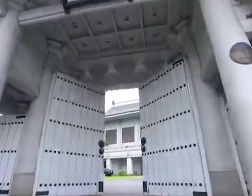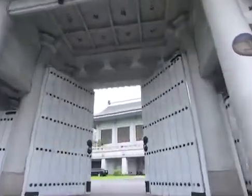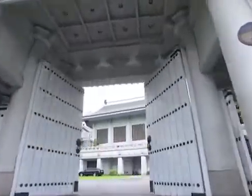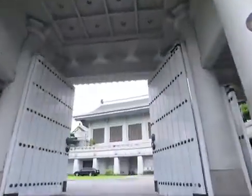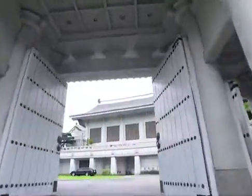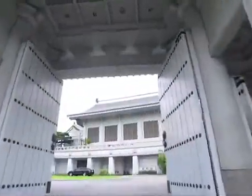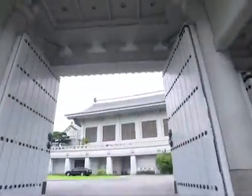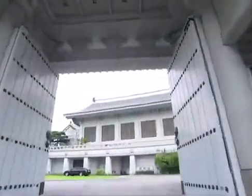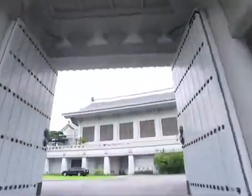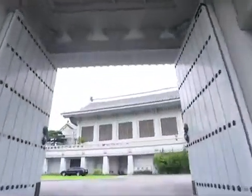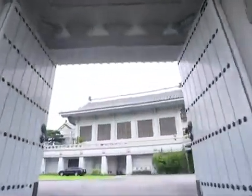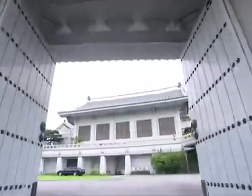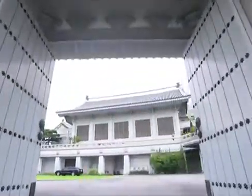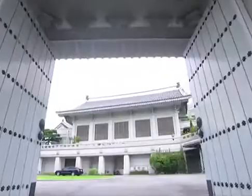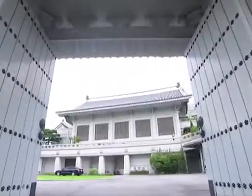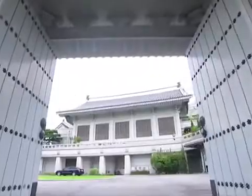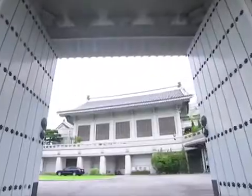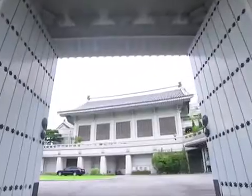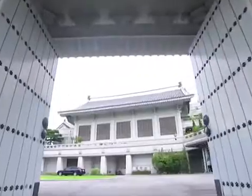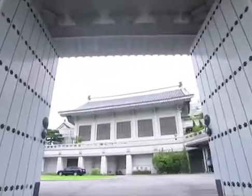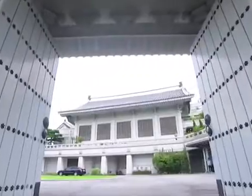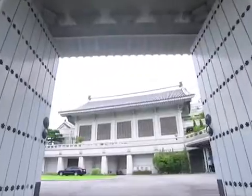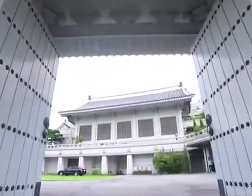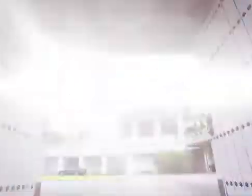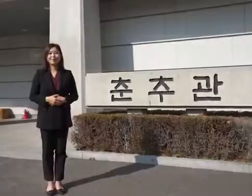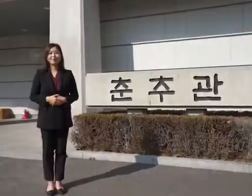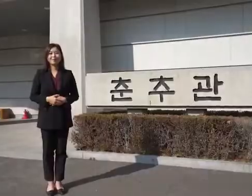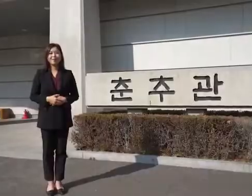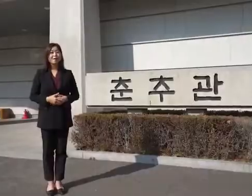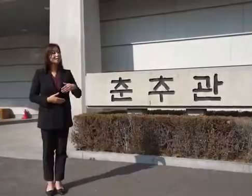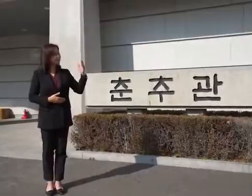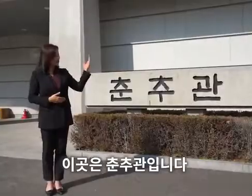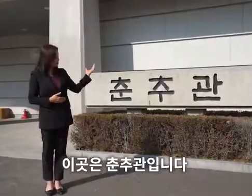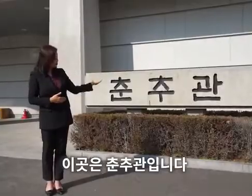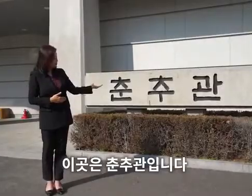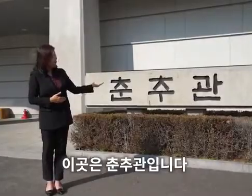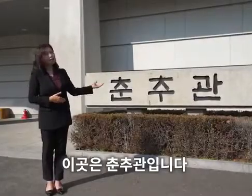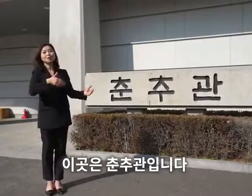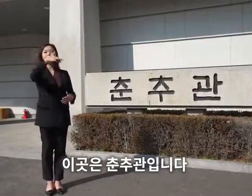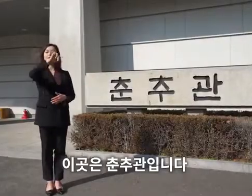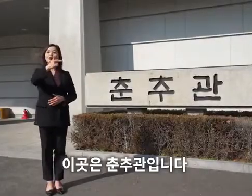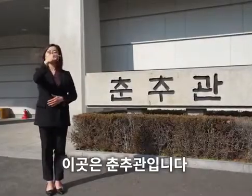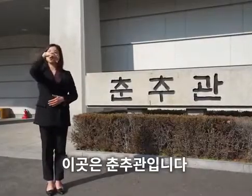하얀색 대문이 열리자 춘추관 건물이 보인다. 이곳은 춘추관입니다.